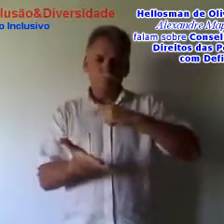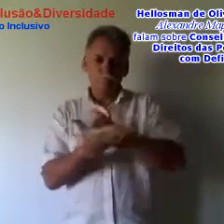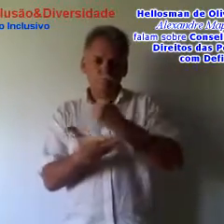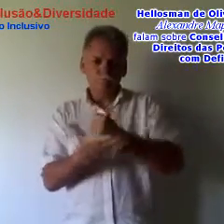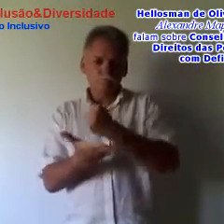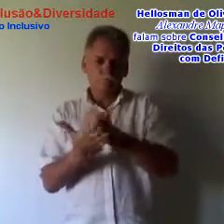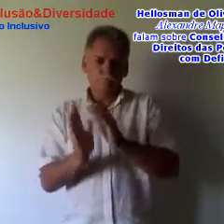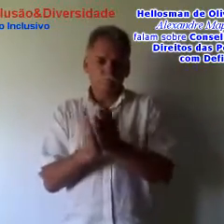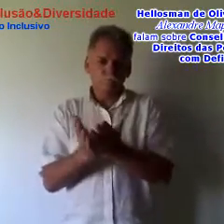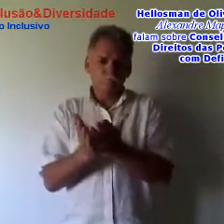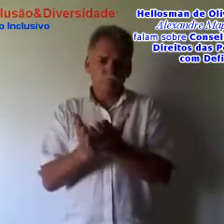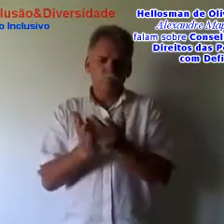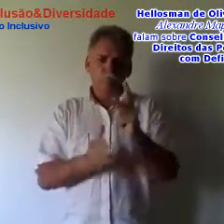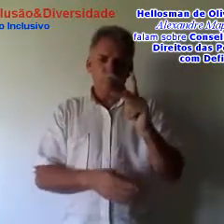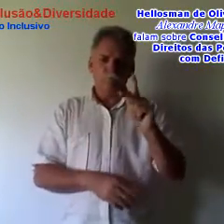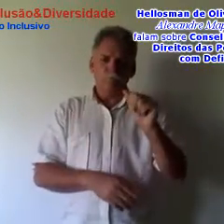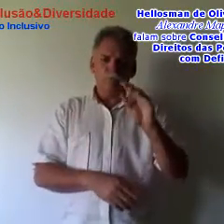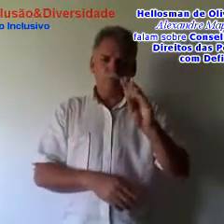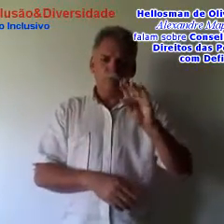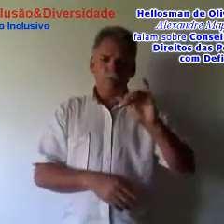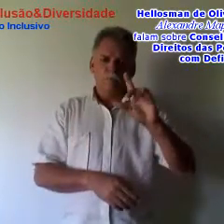participavam do processo, e dessa vez